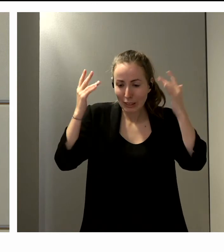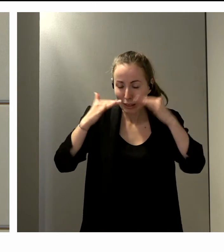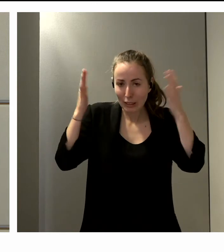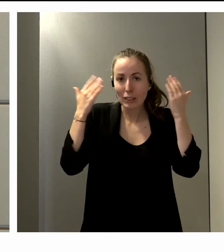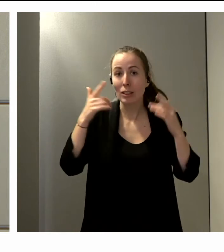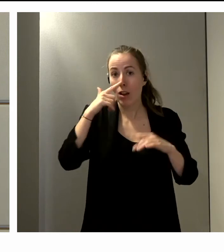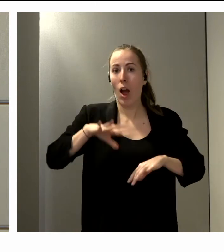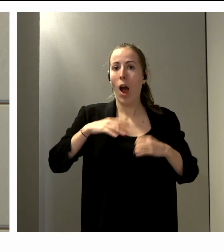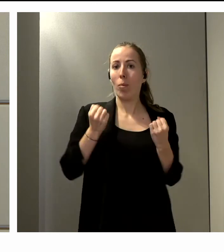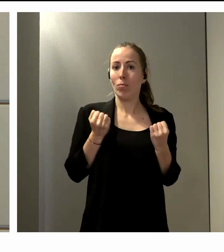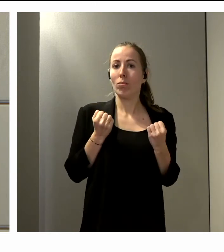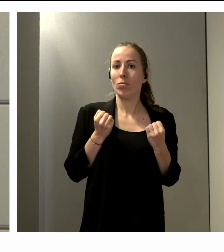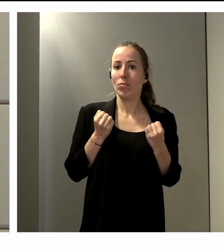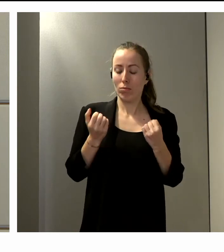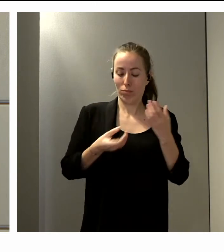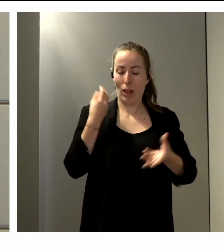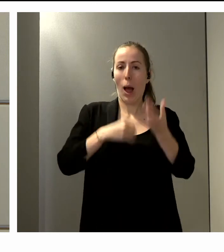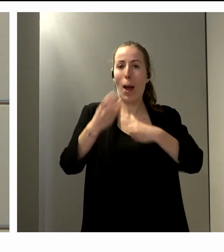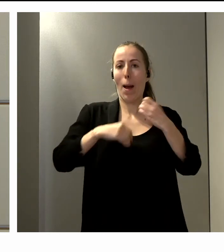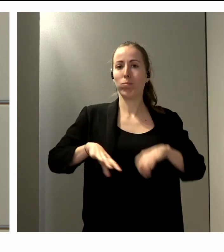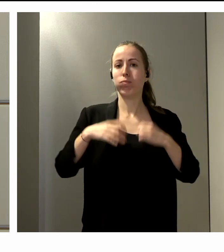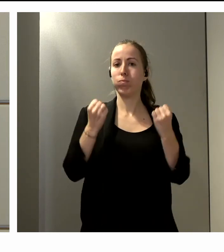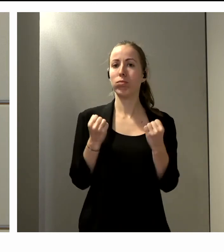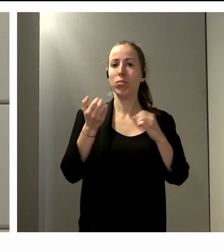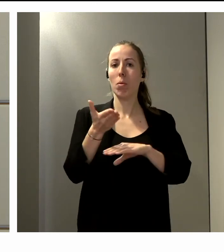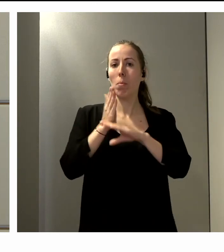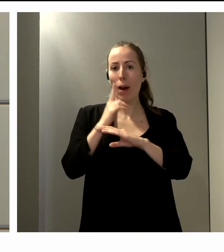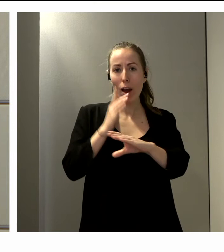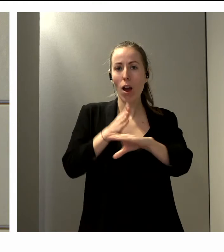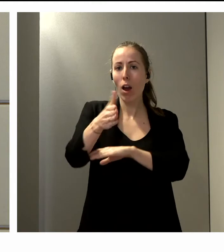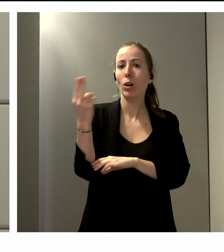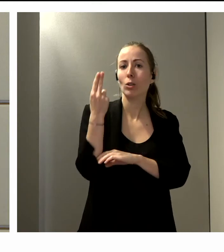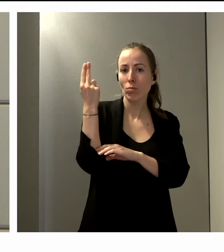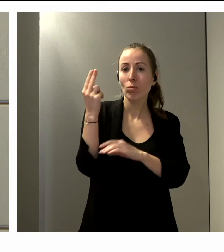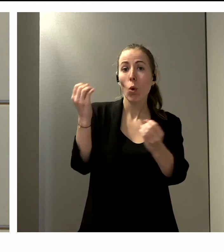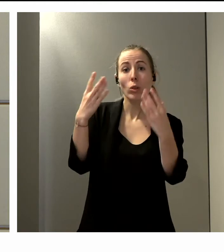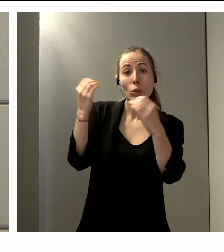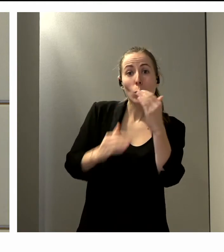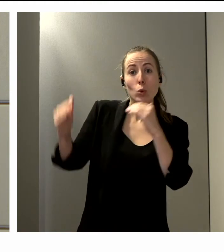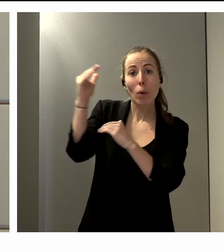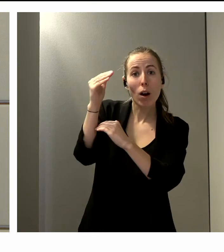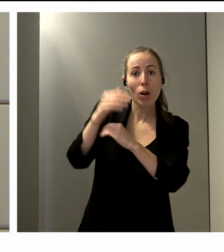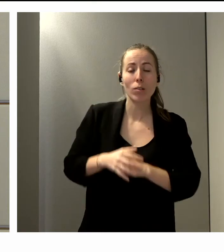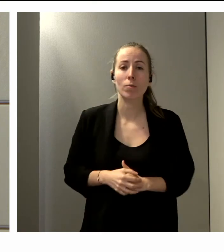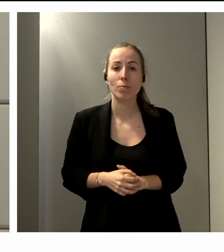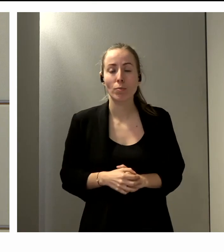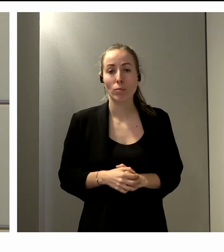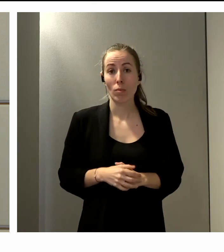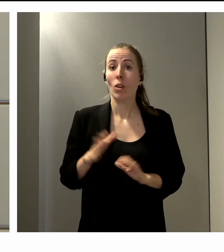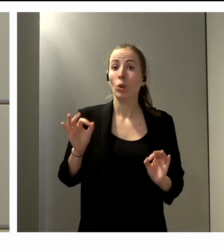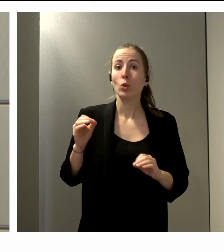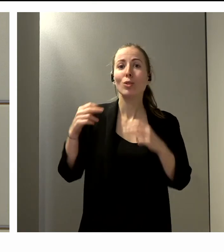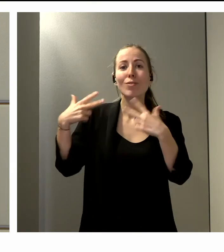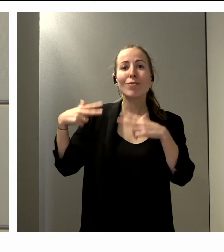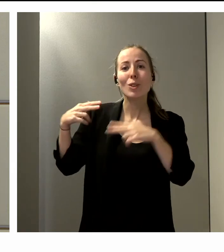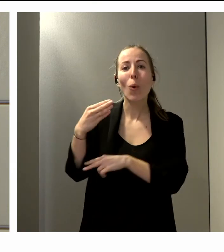supérieur et découvrir les voies de formation dans l'enseignement supérieur. Et dans ces MOOC,